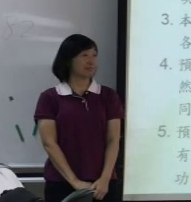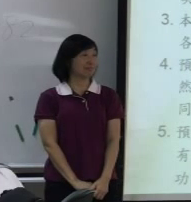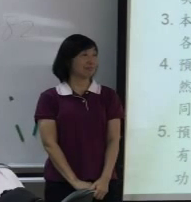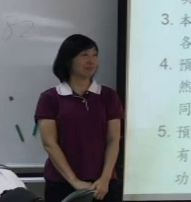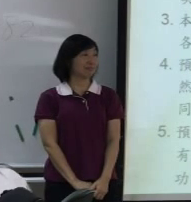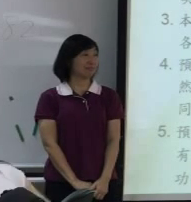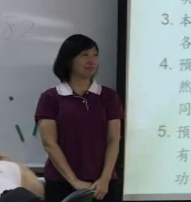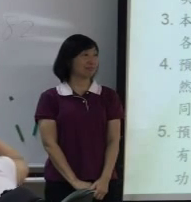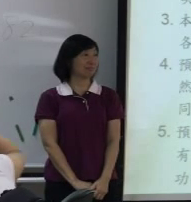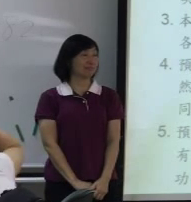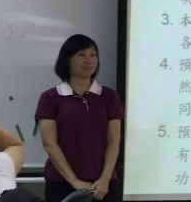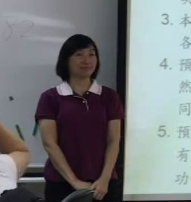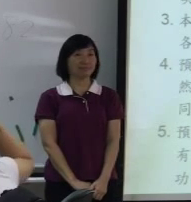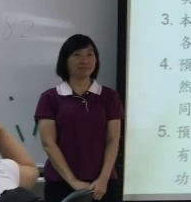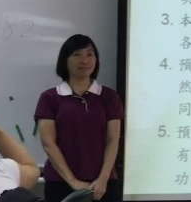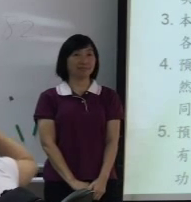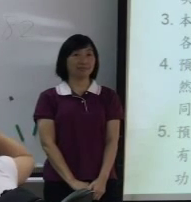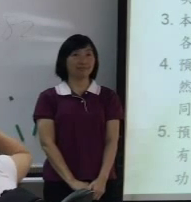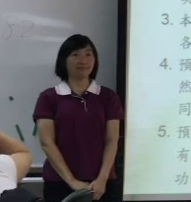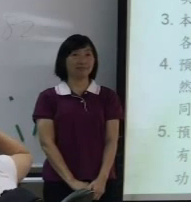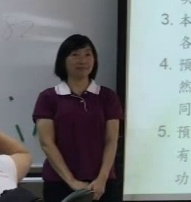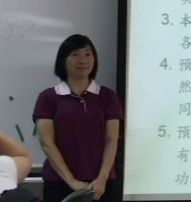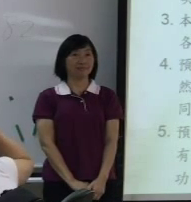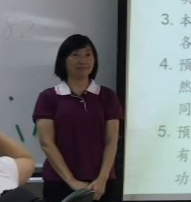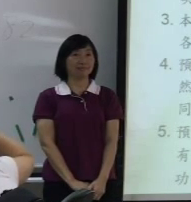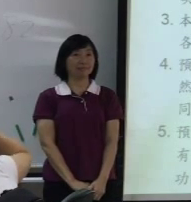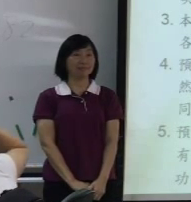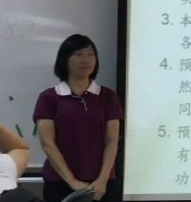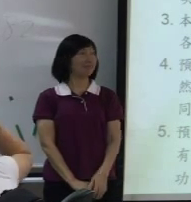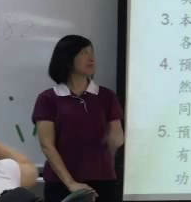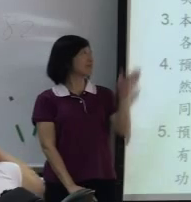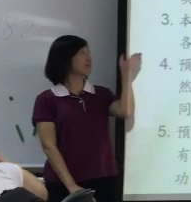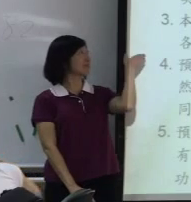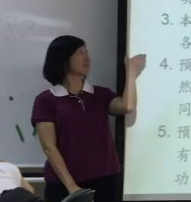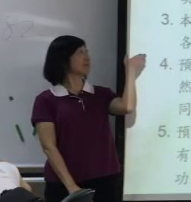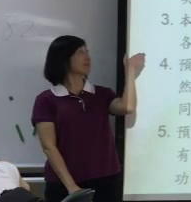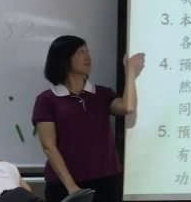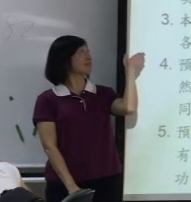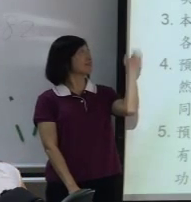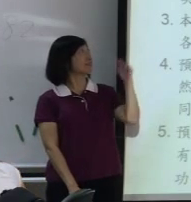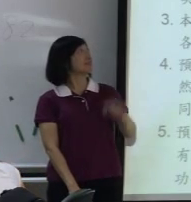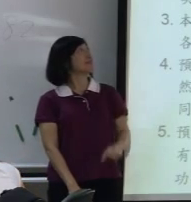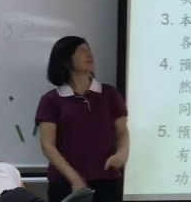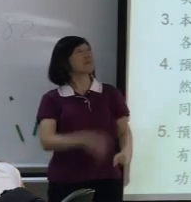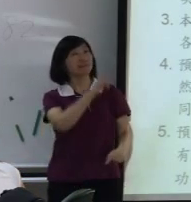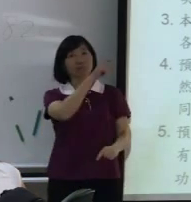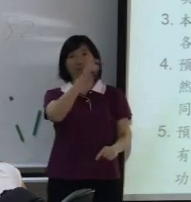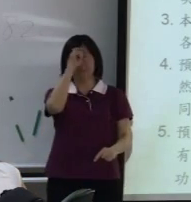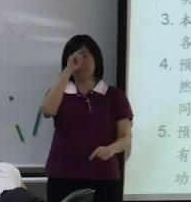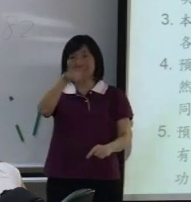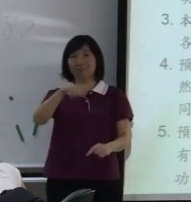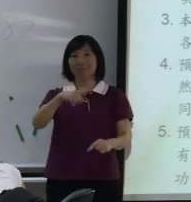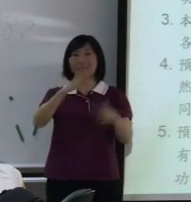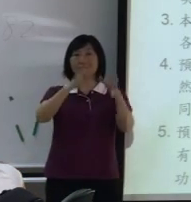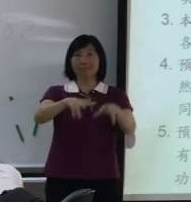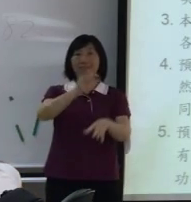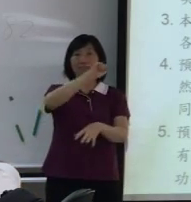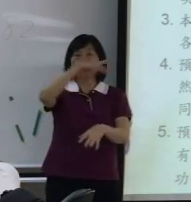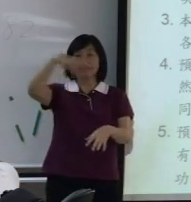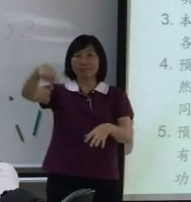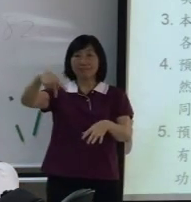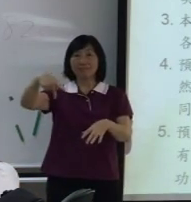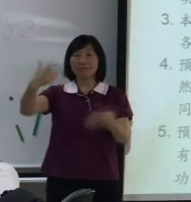好，下一张啊，这个预期开发建制 APP 应用程式的成果